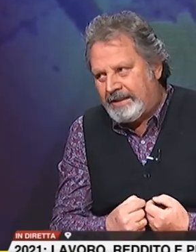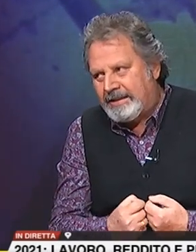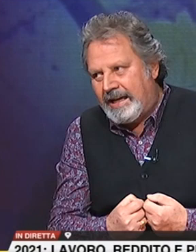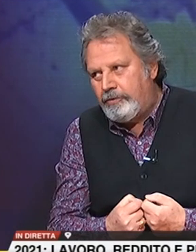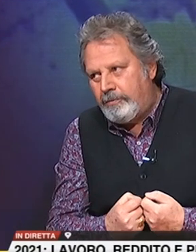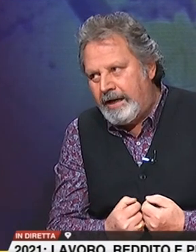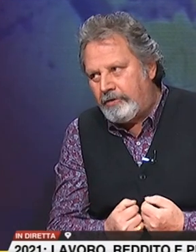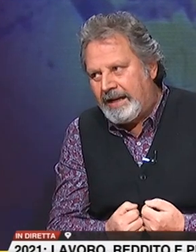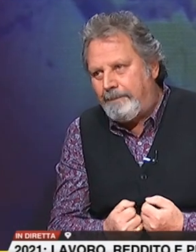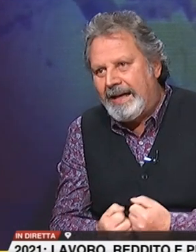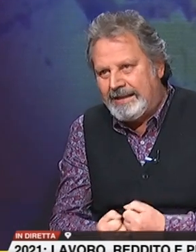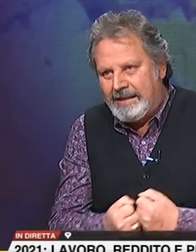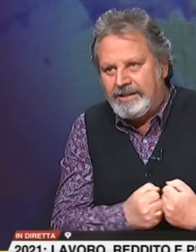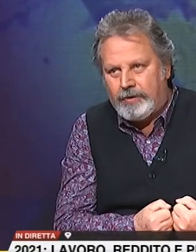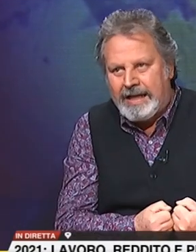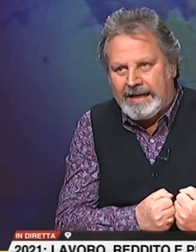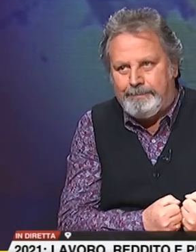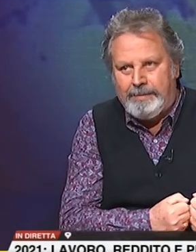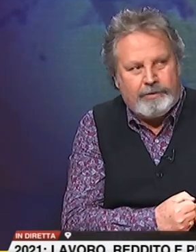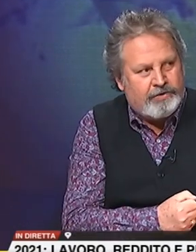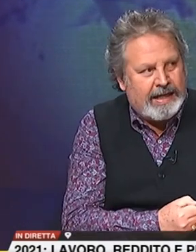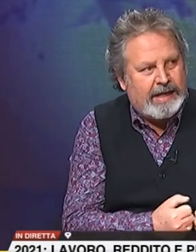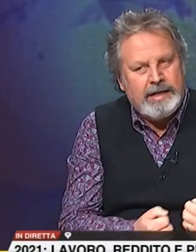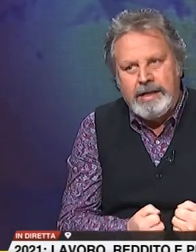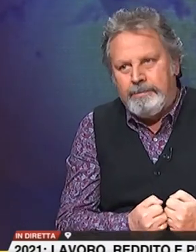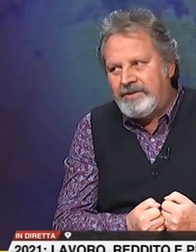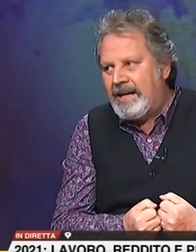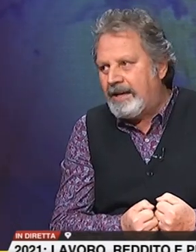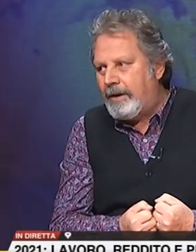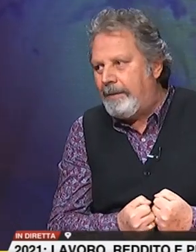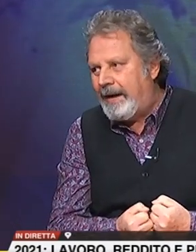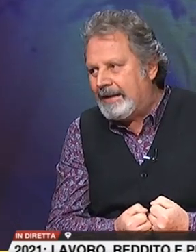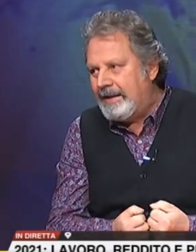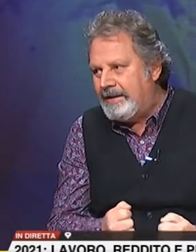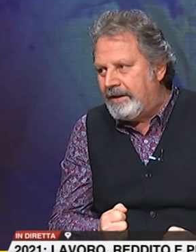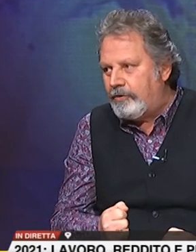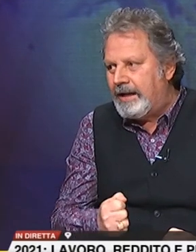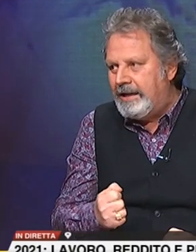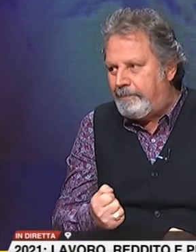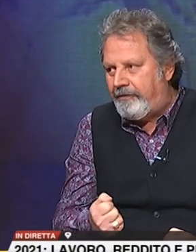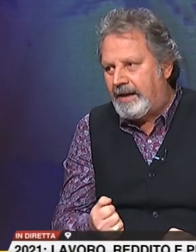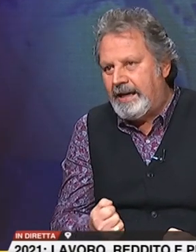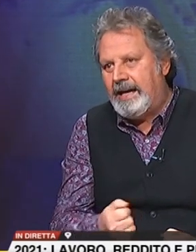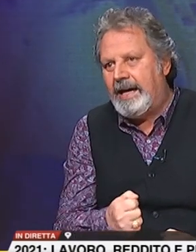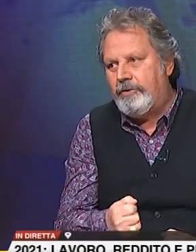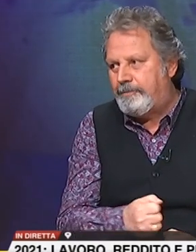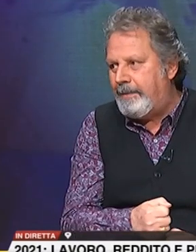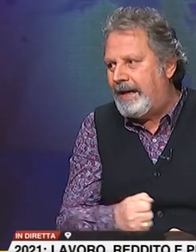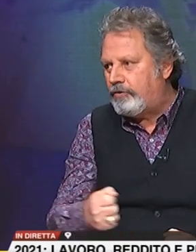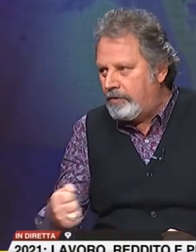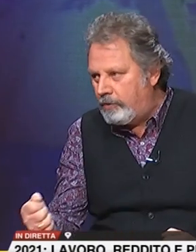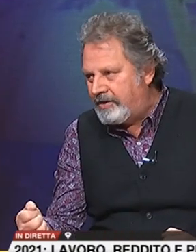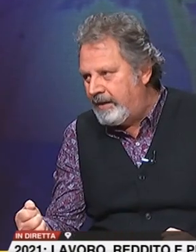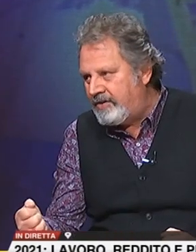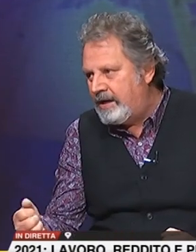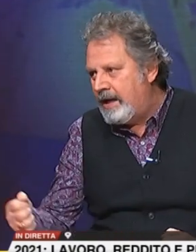quei 70 euro in meno c'è la parte di addizionale che prima non c'era, ma c'è anche quella parte di maggiore IRPEF che hanno spalmato